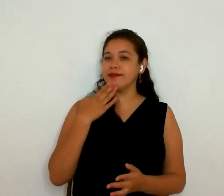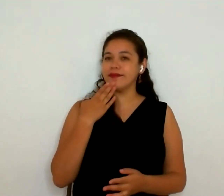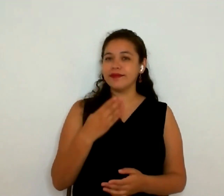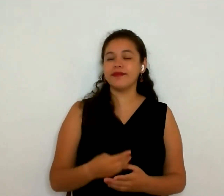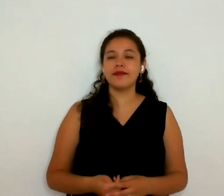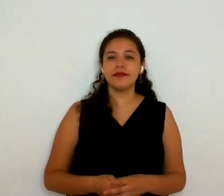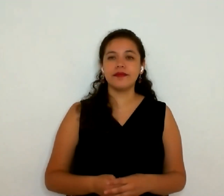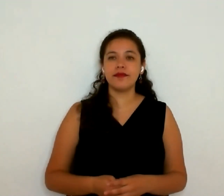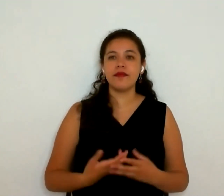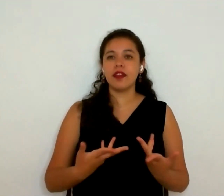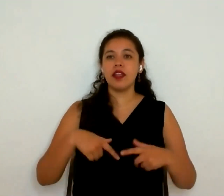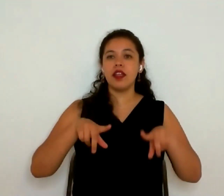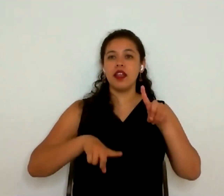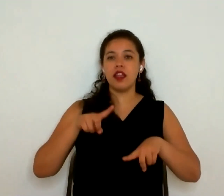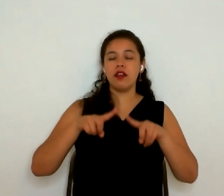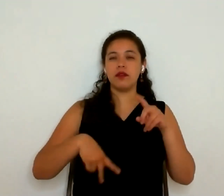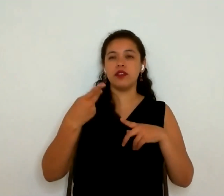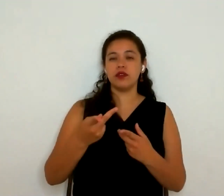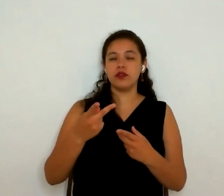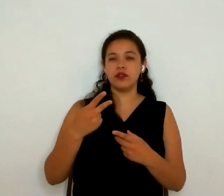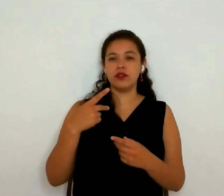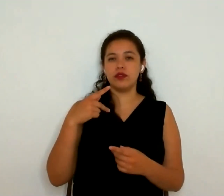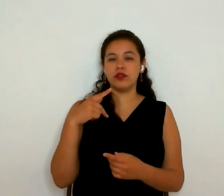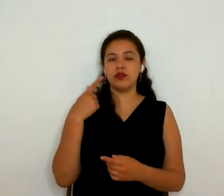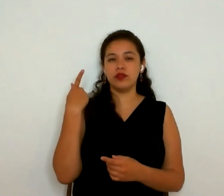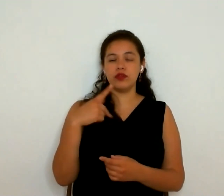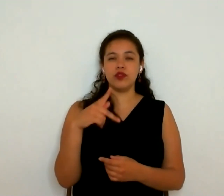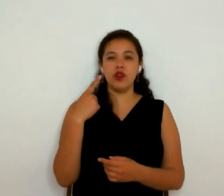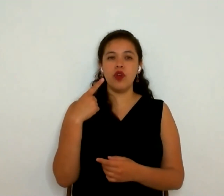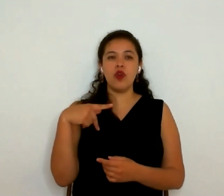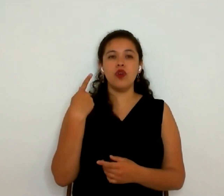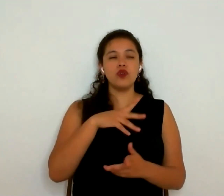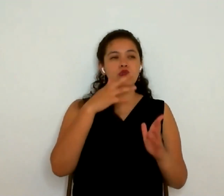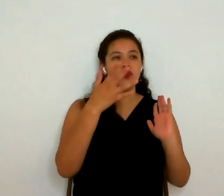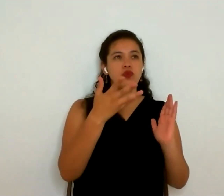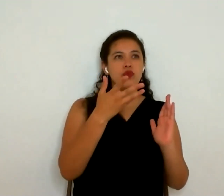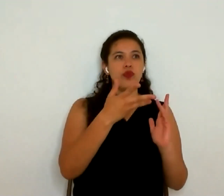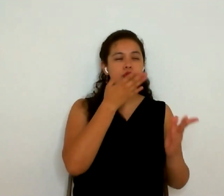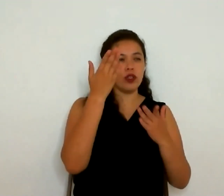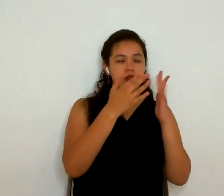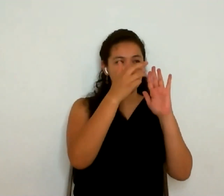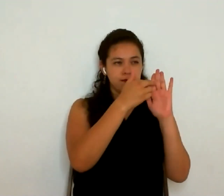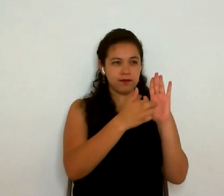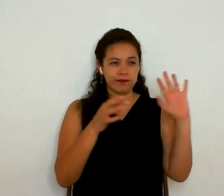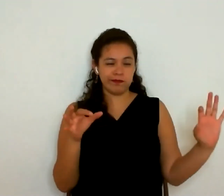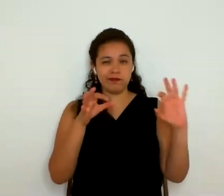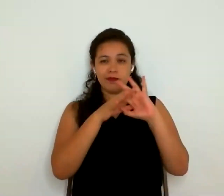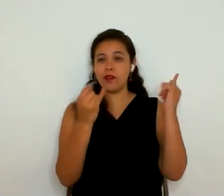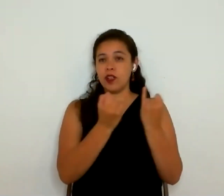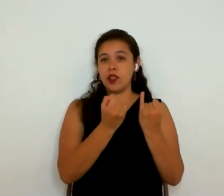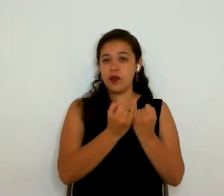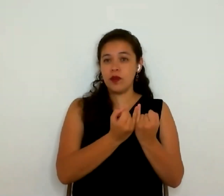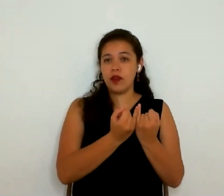pero esto depende mucho de si los criterios de ellos convergen un poco con los nuestros si dependiendo en la institución